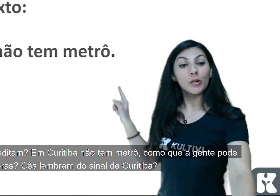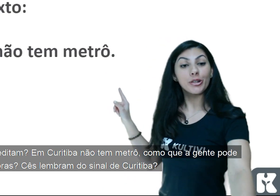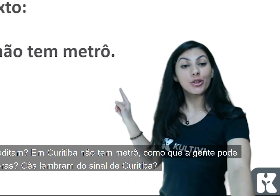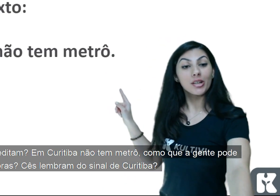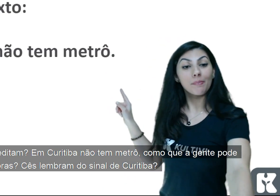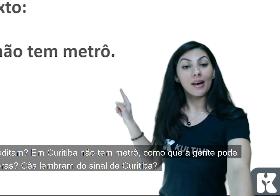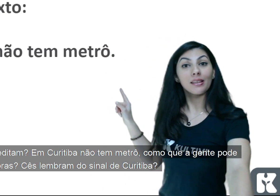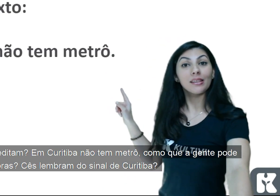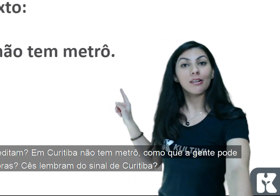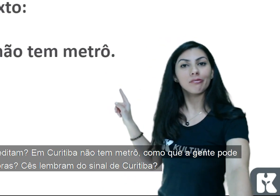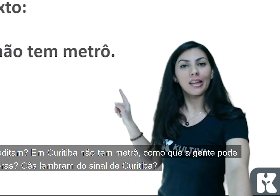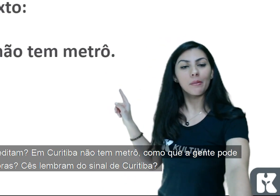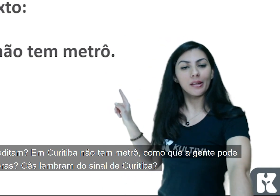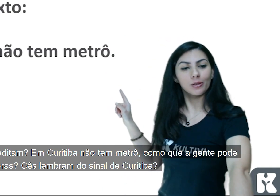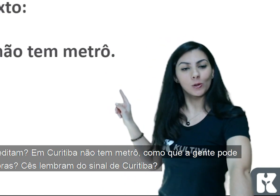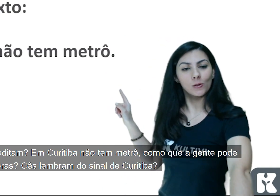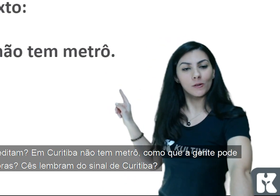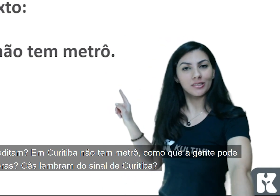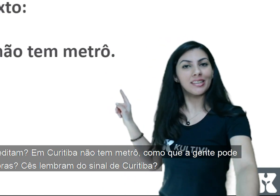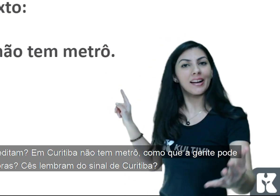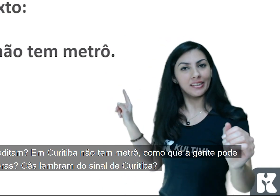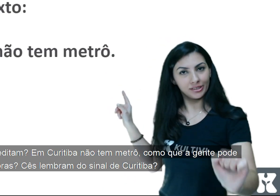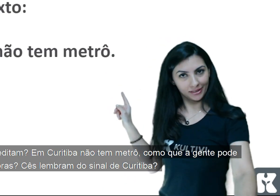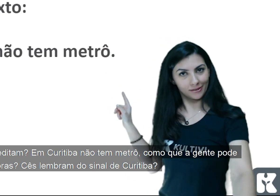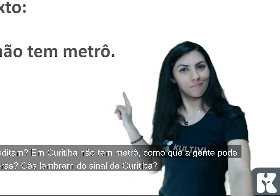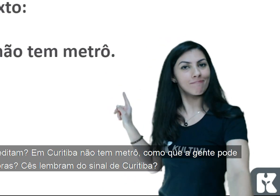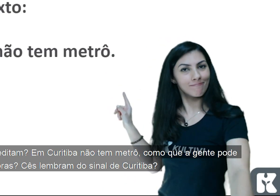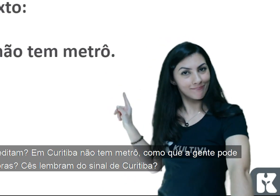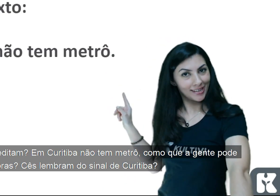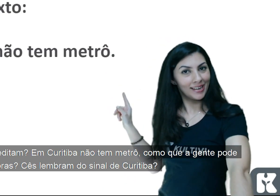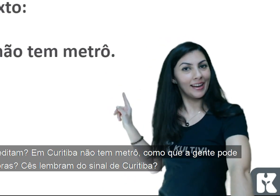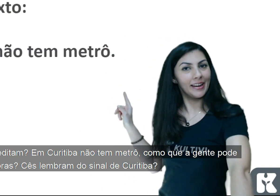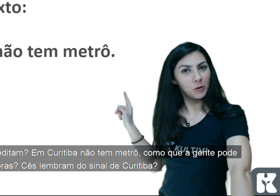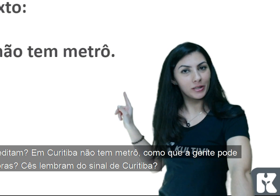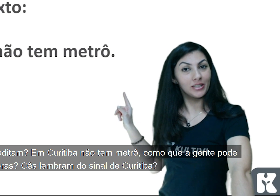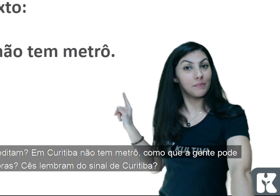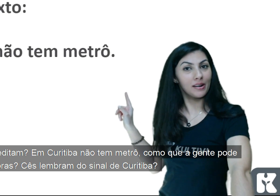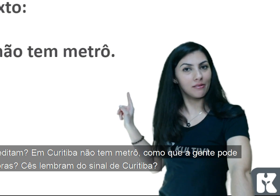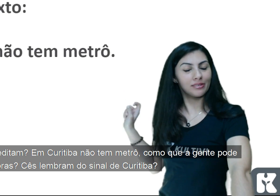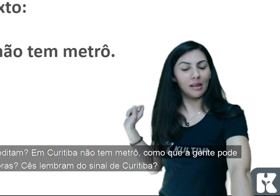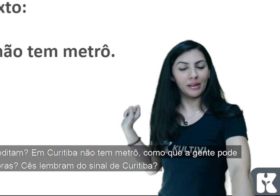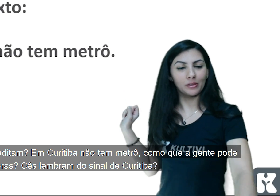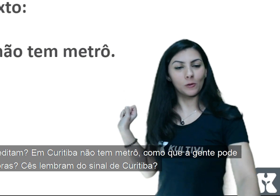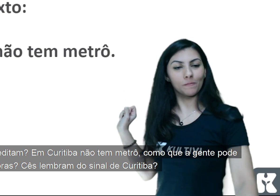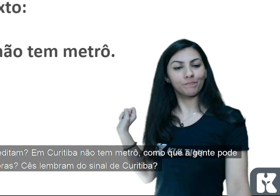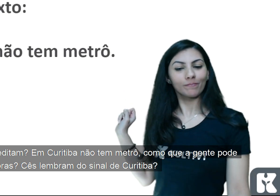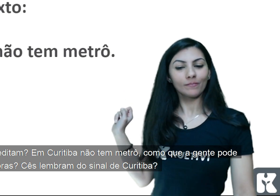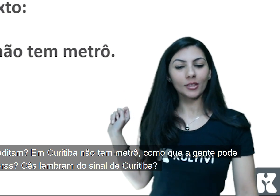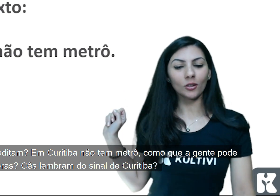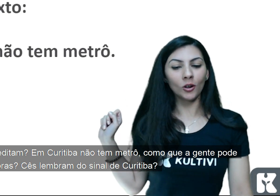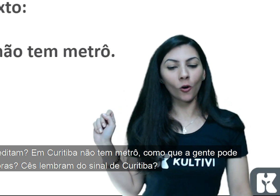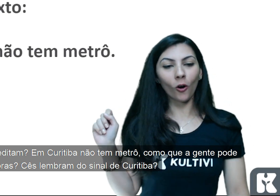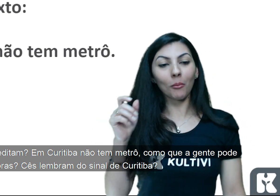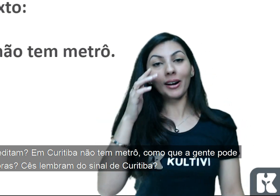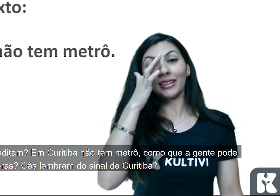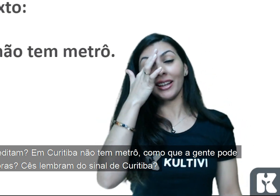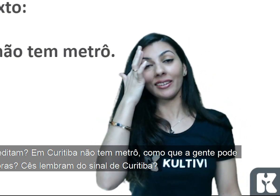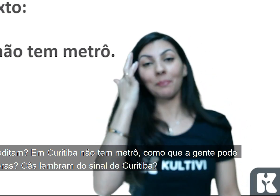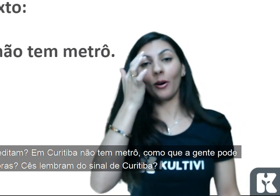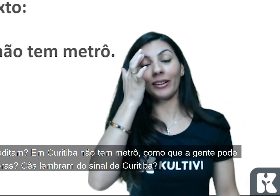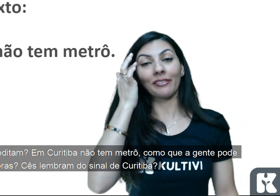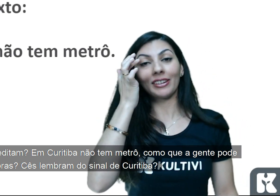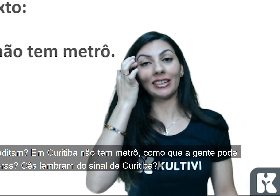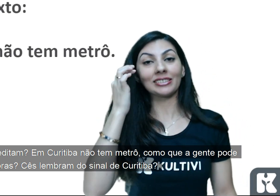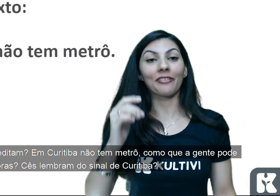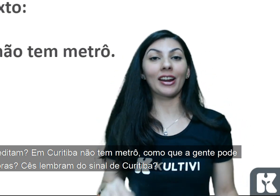Em Curitiba não tem metrô. Vocês acreditam? Em Curitiba não tem metrô. Como que a